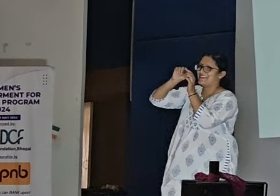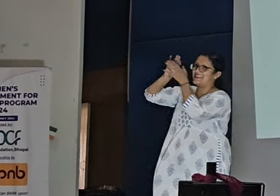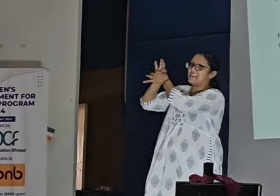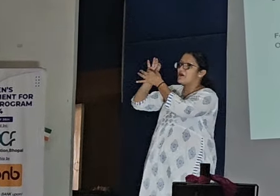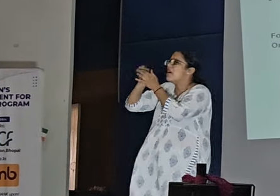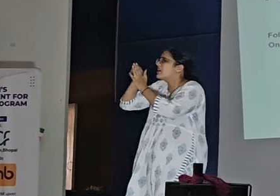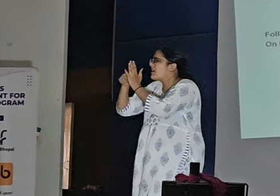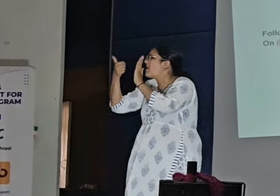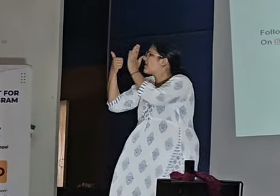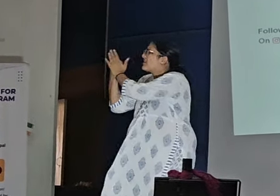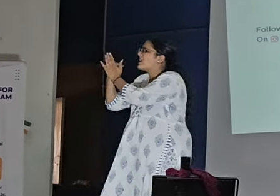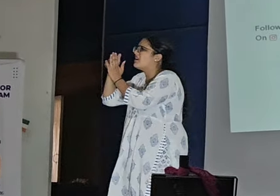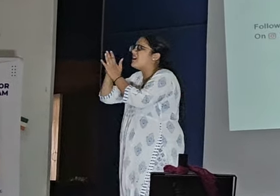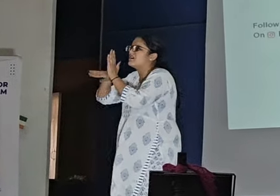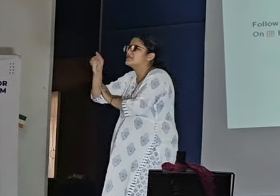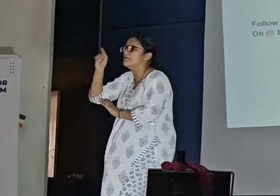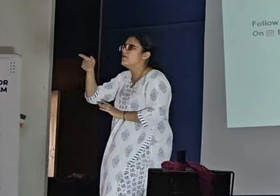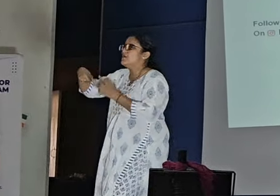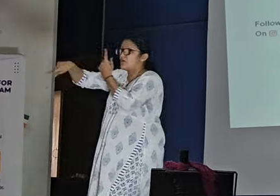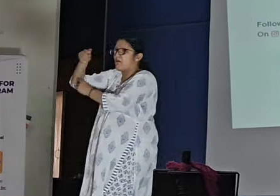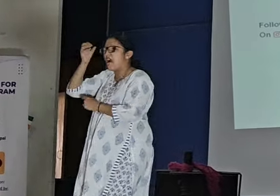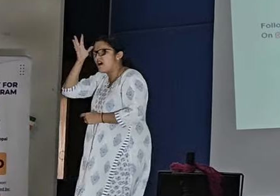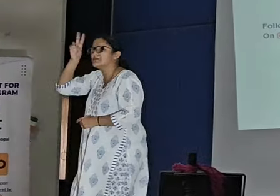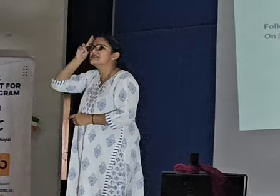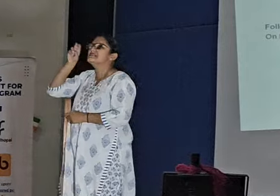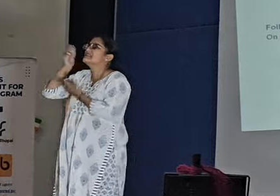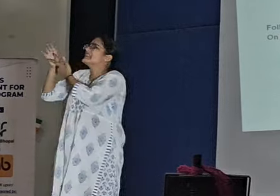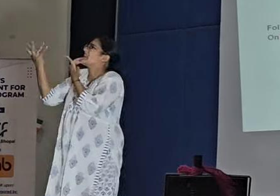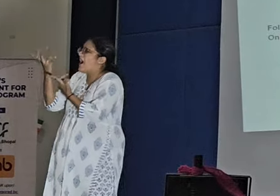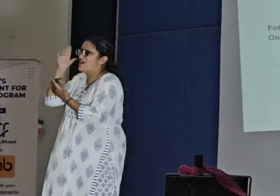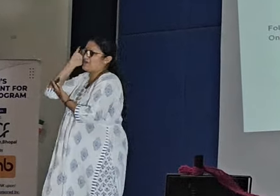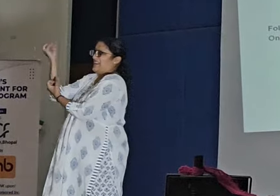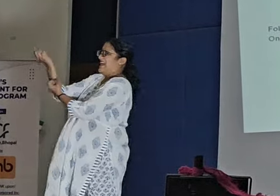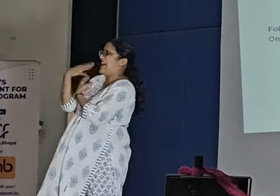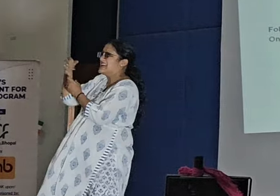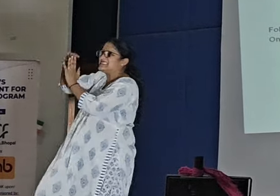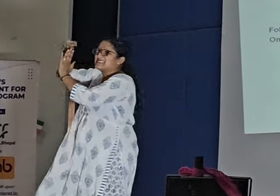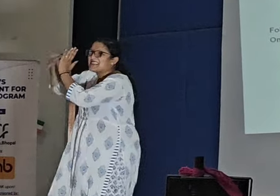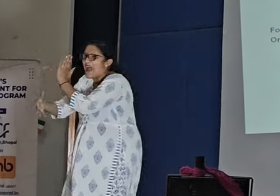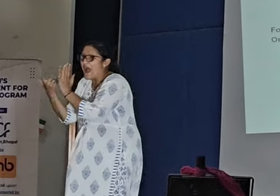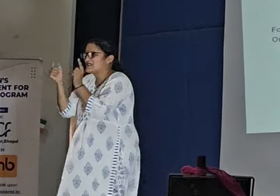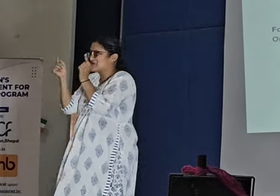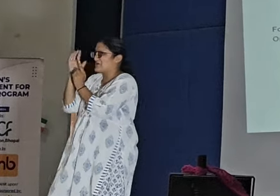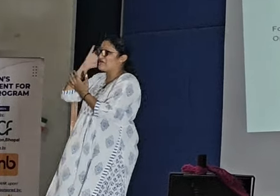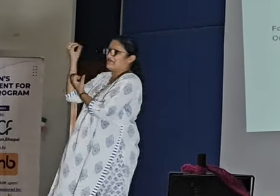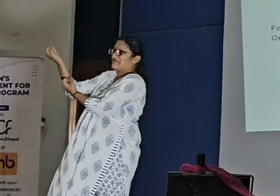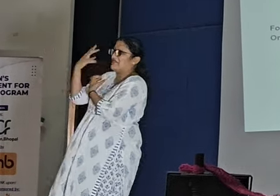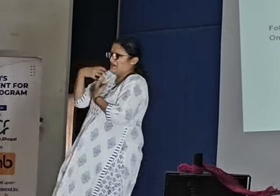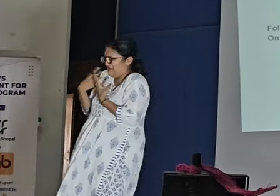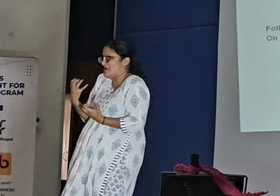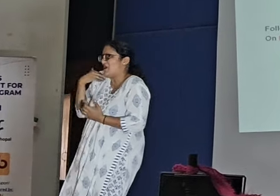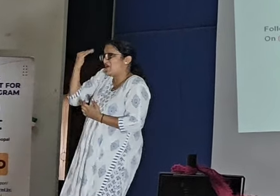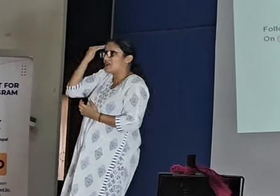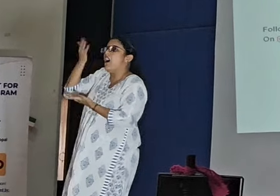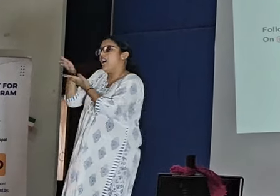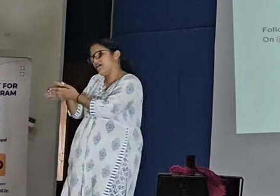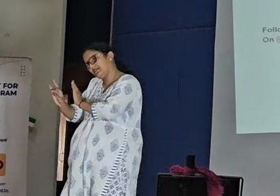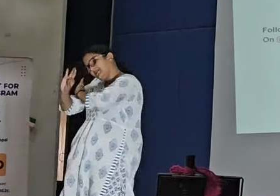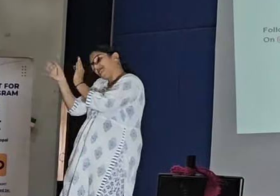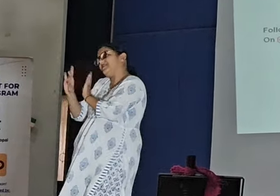द टेप अशर्स करके और इंस्टाग्राम आप उनको फॉलो करें, आपको काफी समय काफी ज्यादा अवेयरनेस बनेगी इस रिगार्डिंग इस